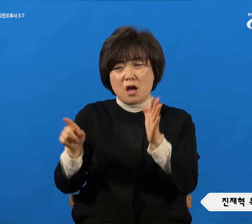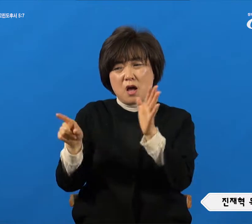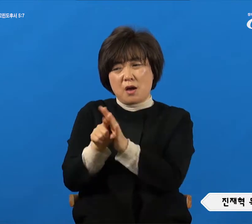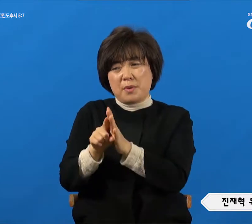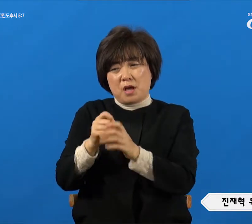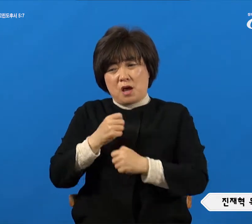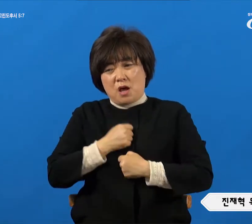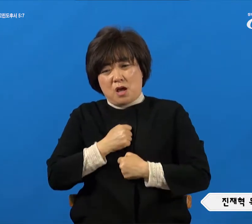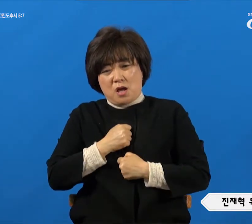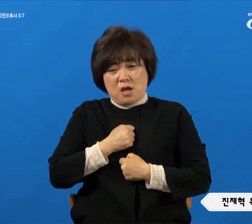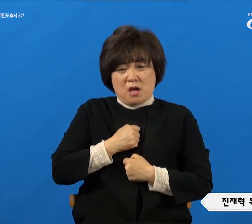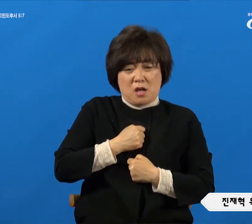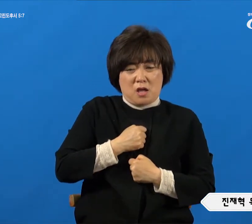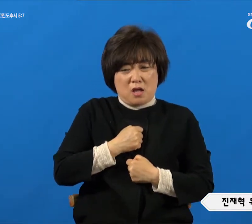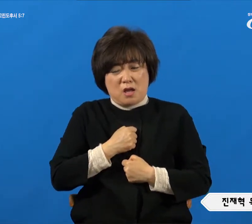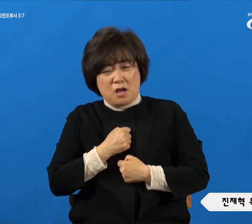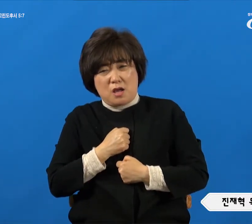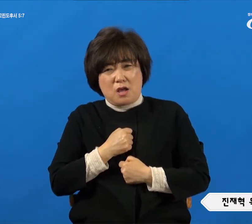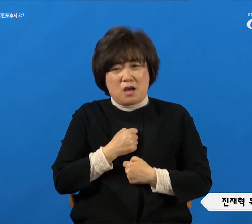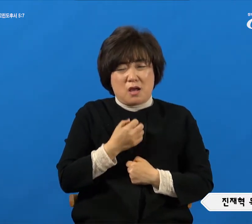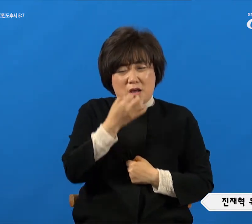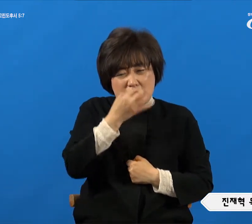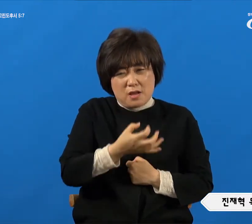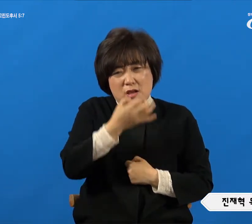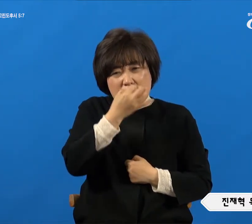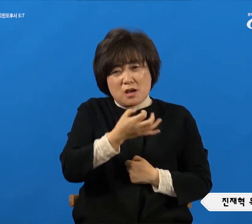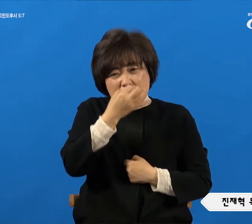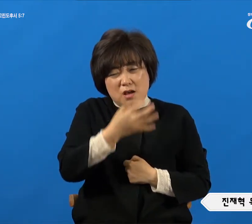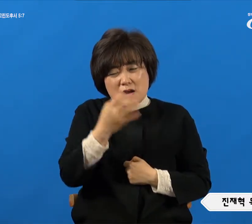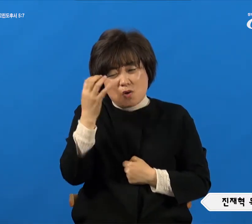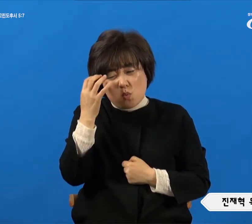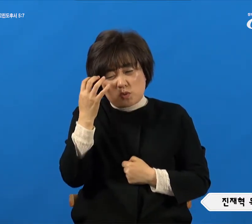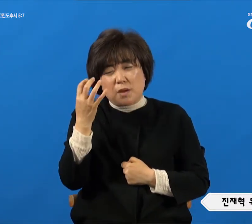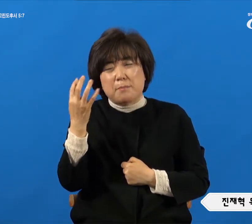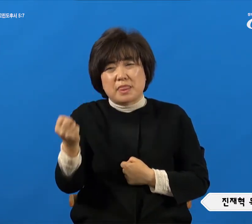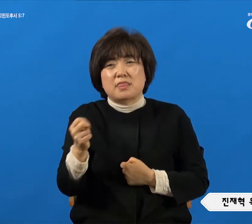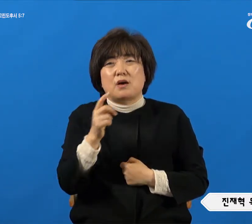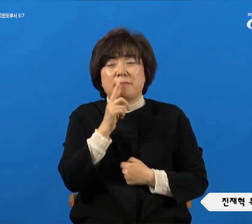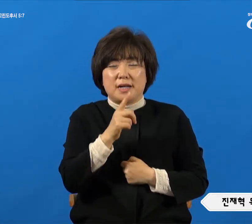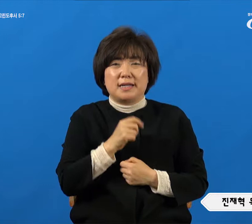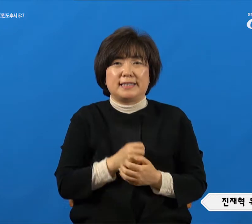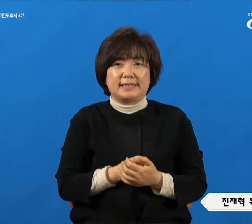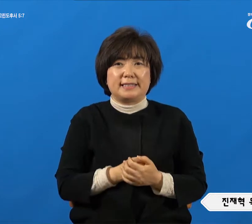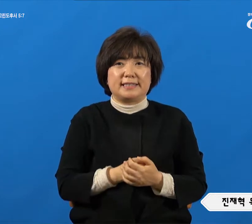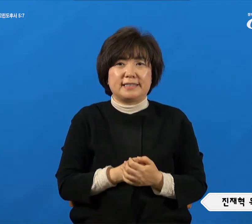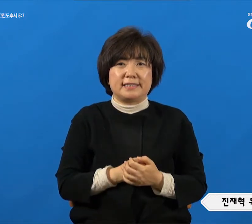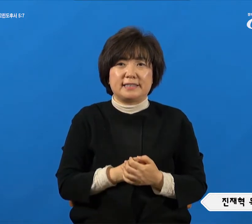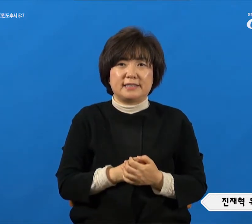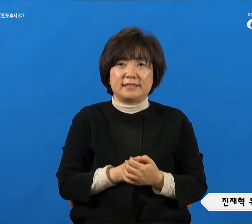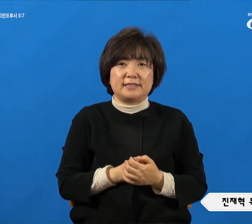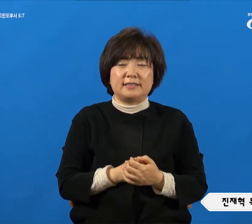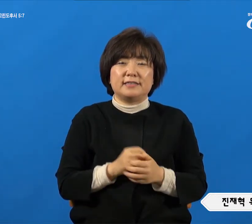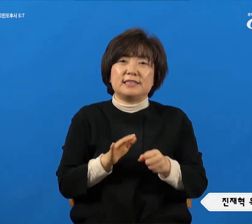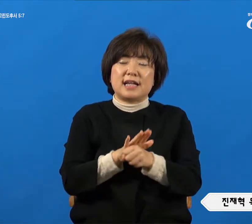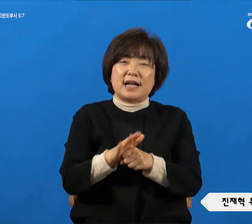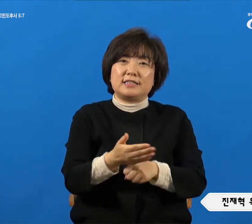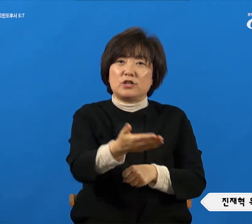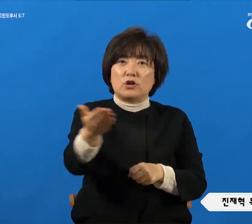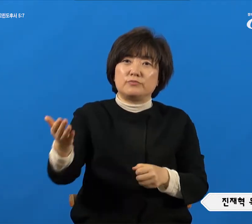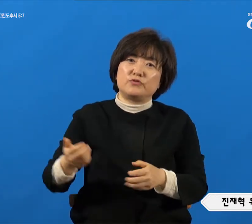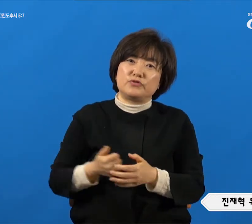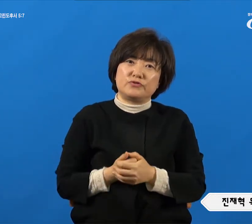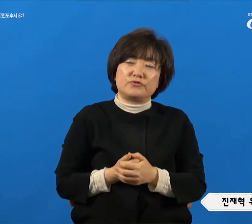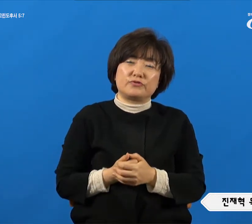믿음을 지키려고 그 가운데 얼마나 힘들게 고생한다는 이야기를 들었습니다. 사랑해요